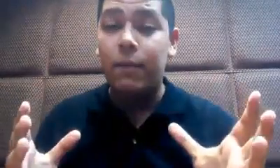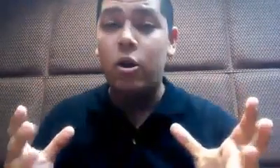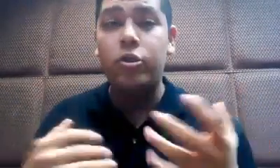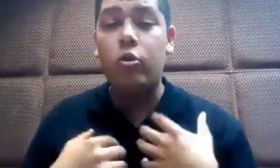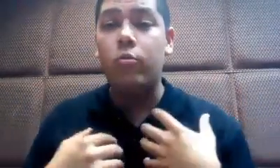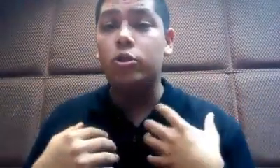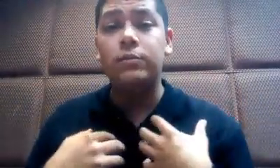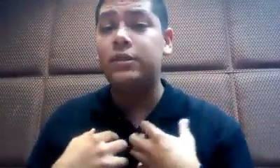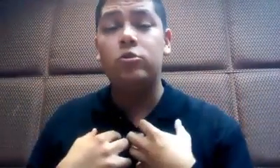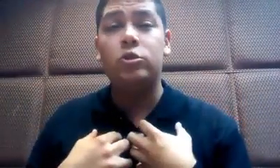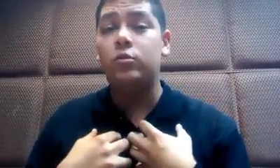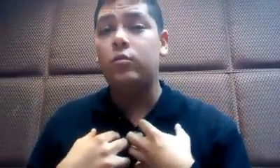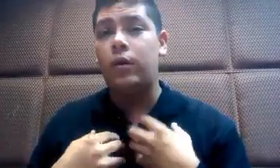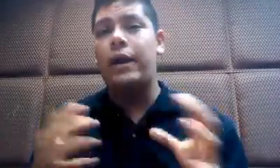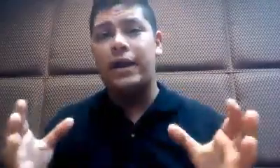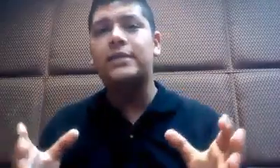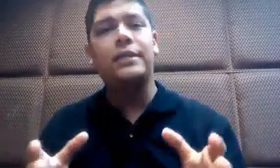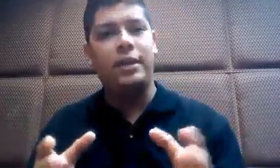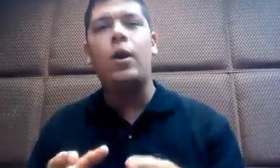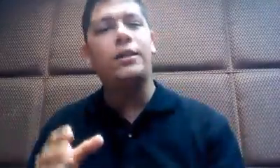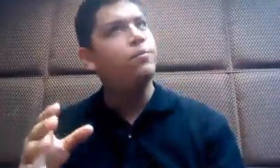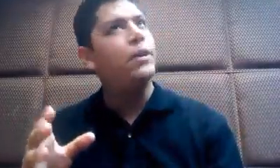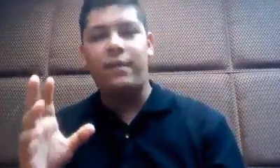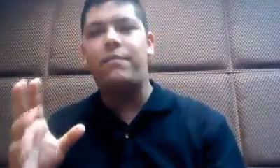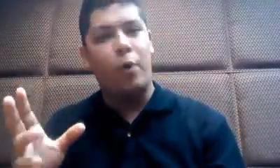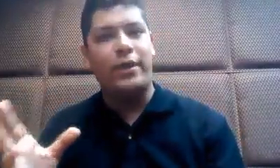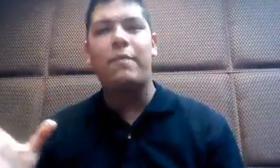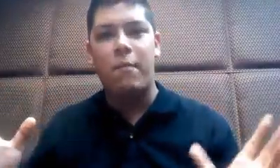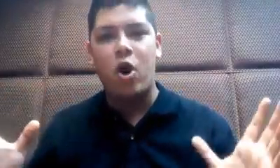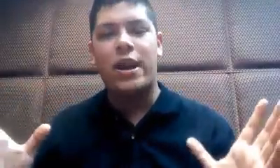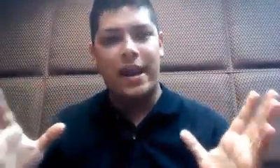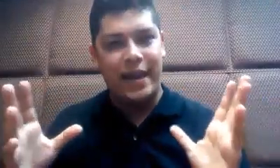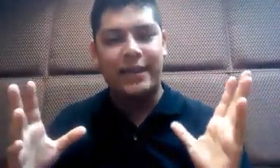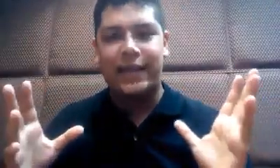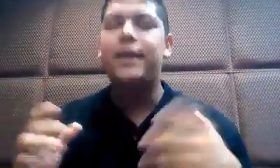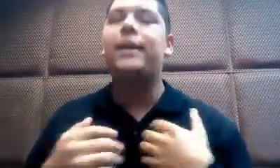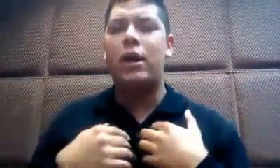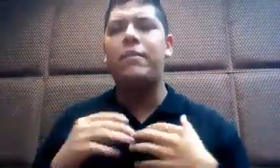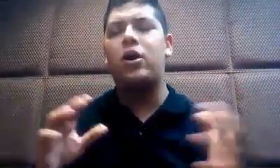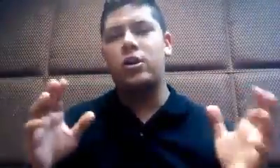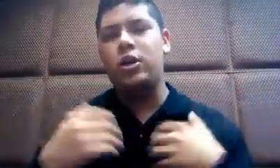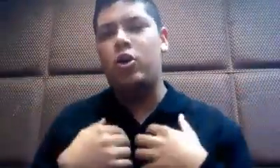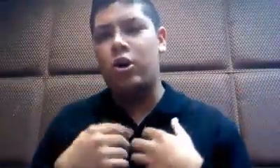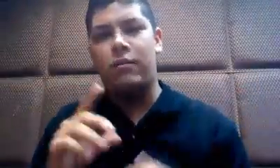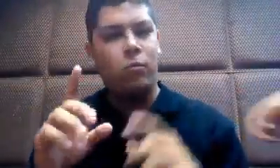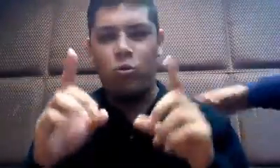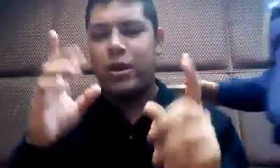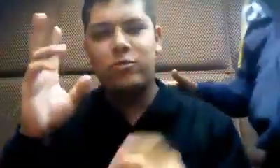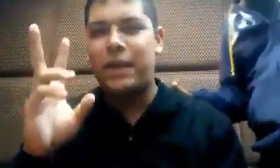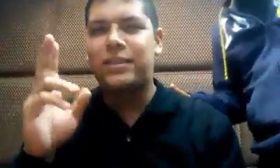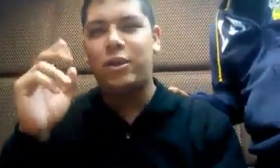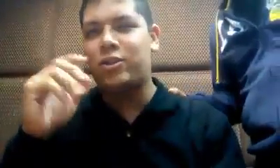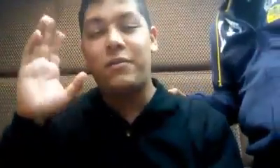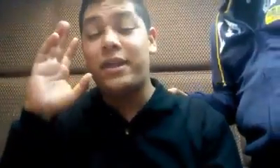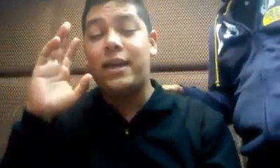camarón, digo, y muchas veces no hay raza que sí lo hace porque, pues, de mamona, la neta. Y yo a lo mejor, digo, una o dos veces uno lo he hecho como, en la vida. Uno